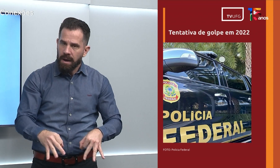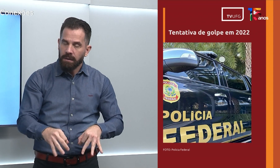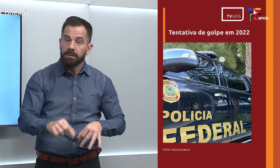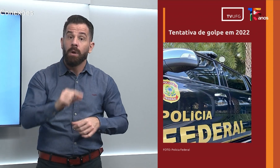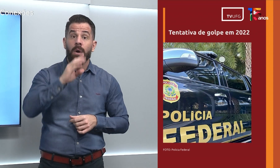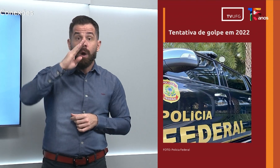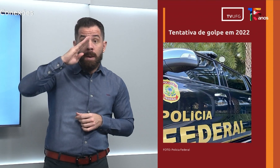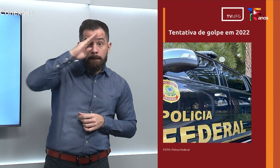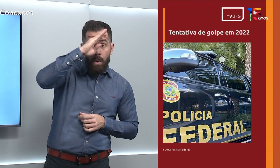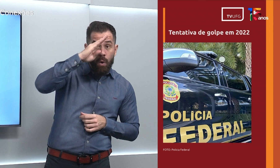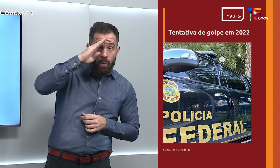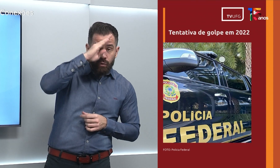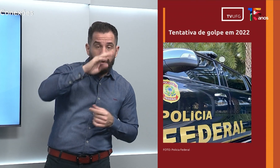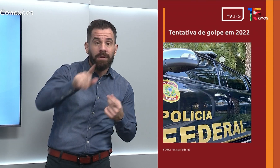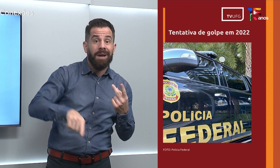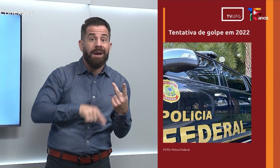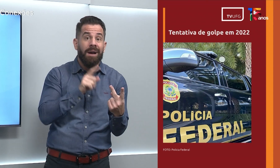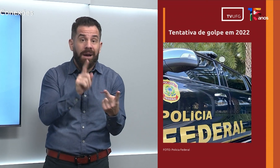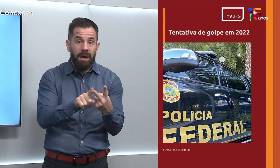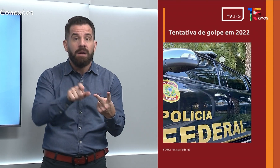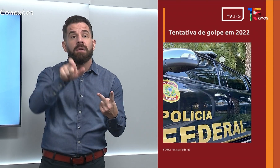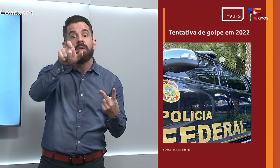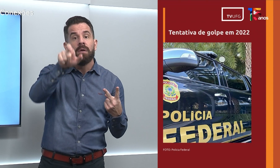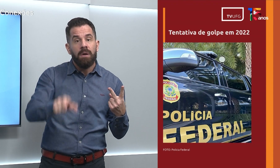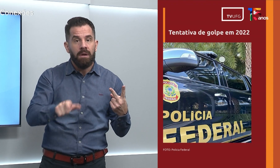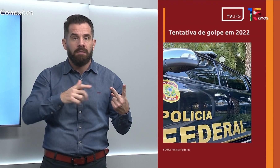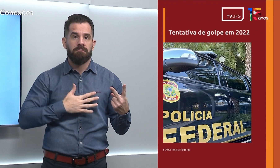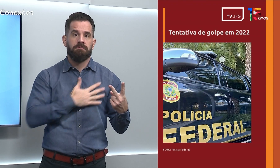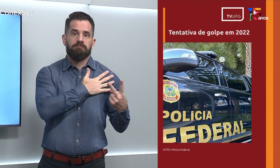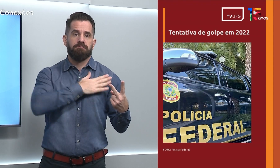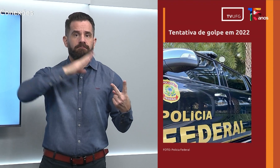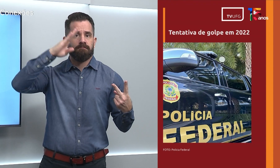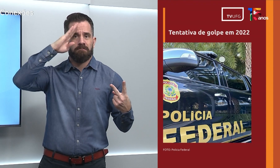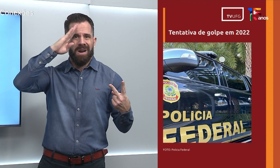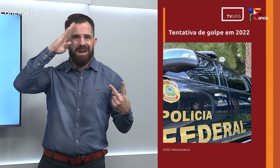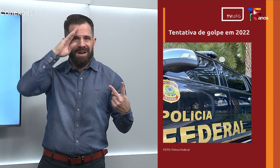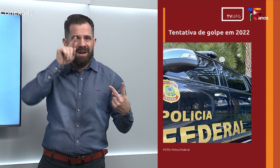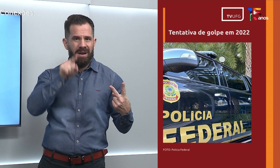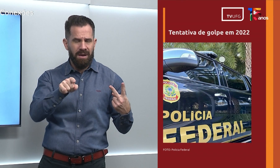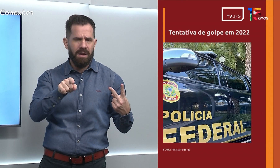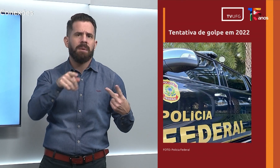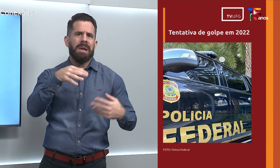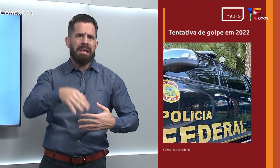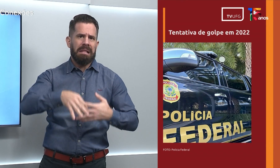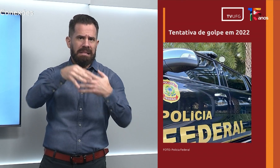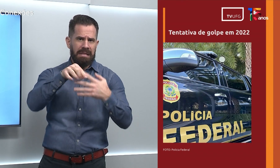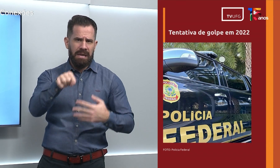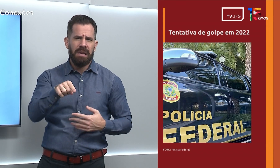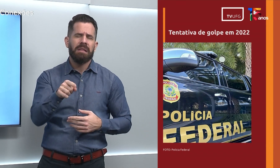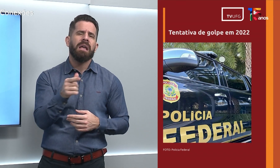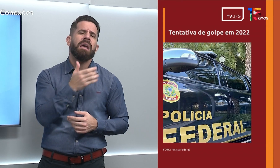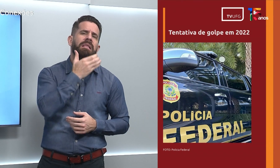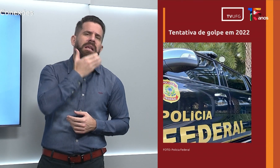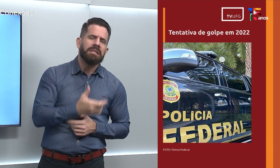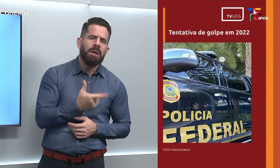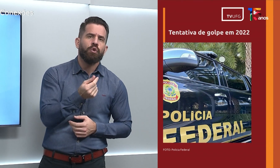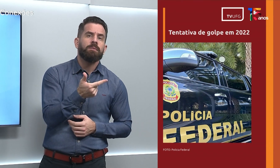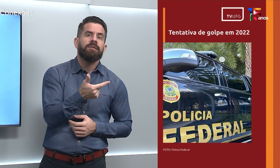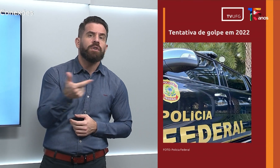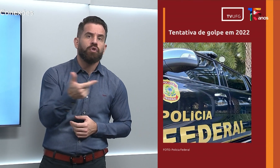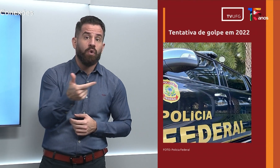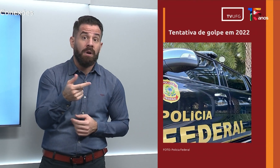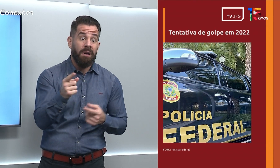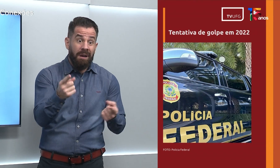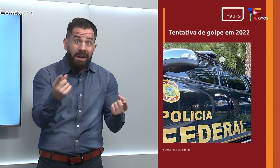Jair Bolsonaro e o então comandante das Forças Armadas, em dezembro de 22. Nesse encontro foram